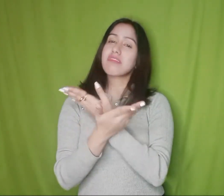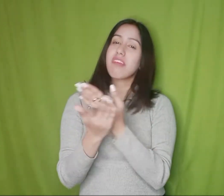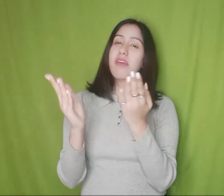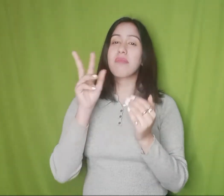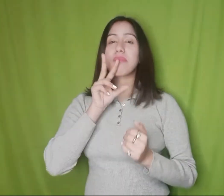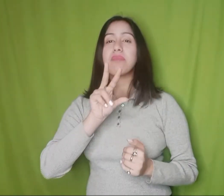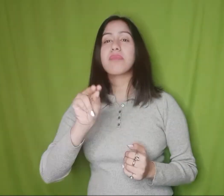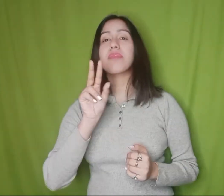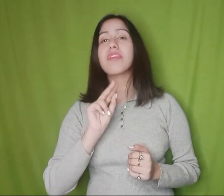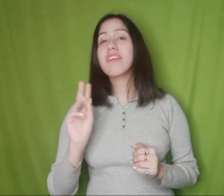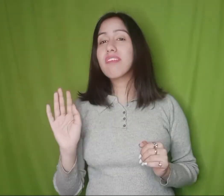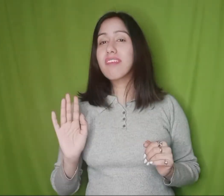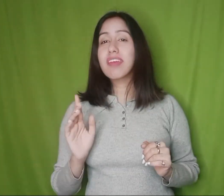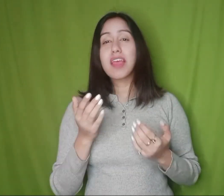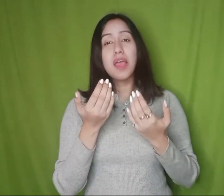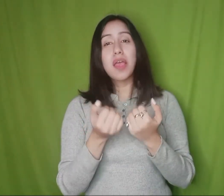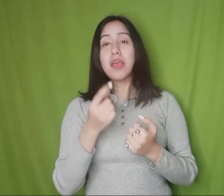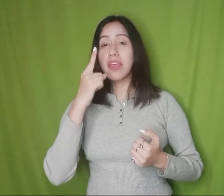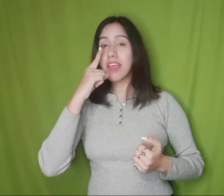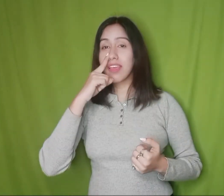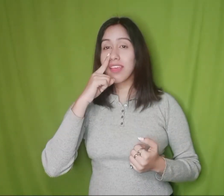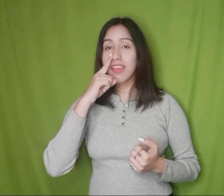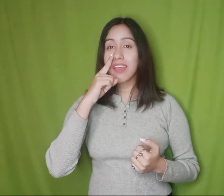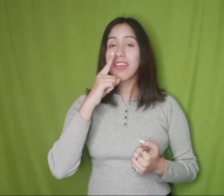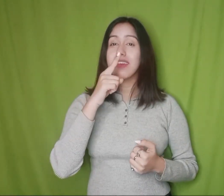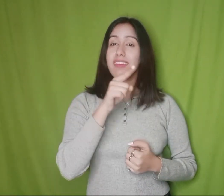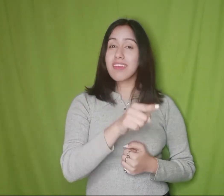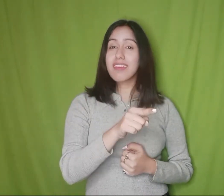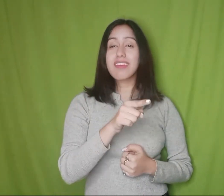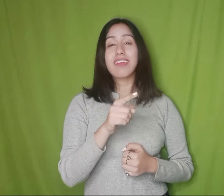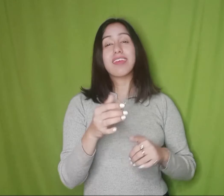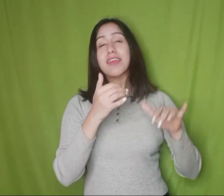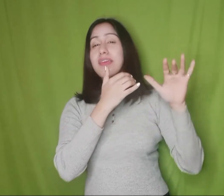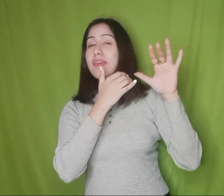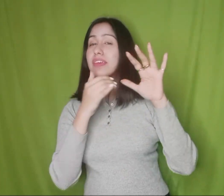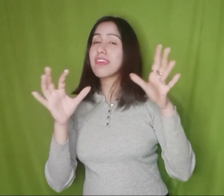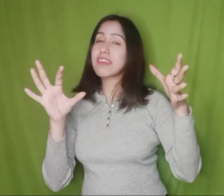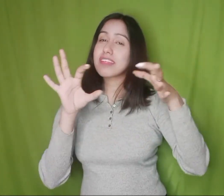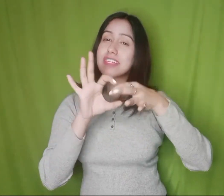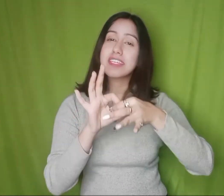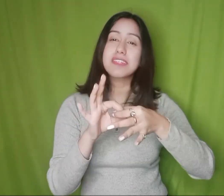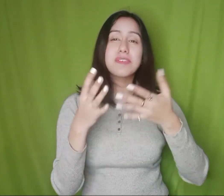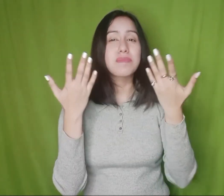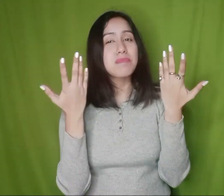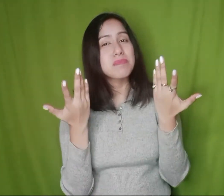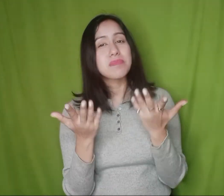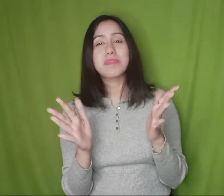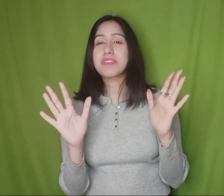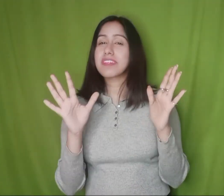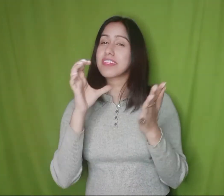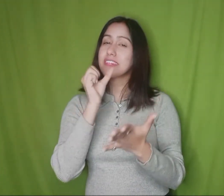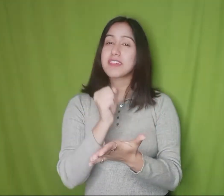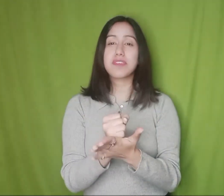गई कुमतिली साधु की सांगत, भगत भाई वा सांची, मीरा सांवरे के रंग